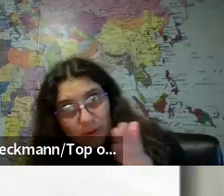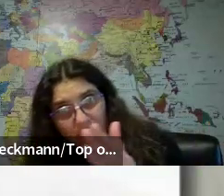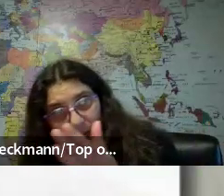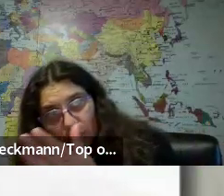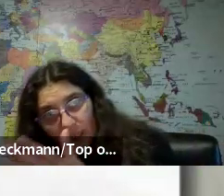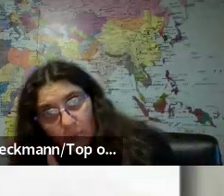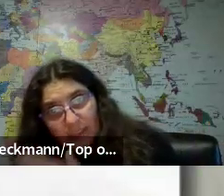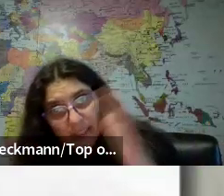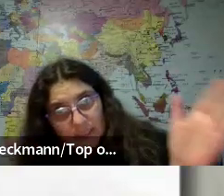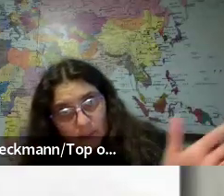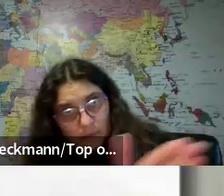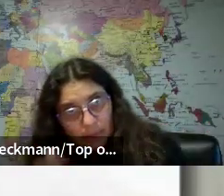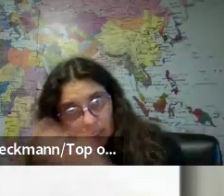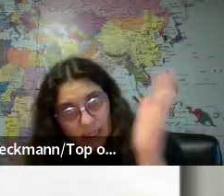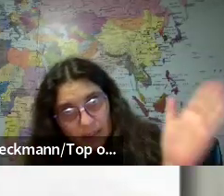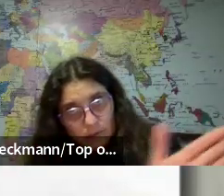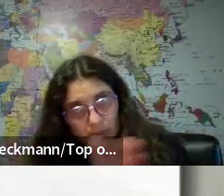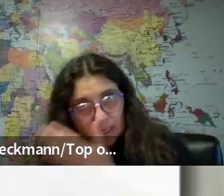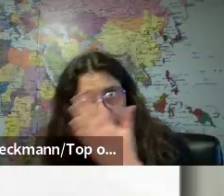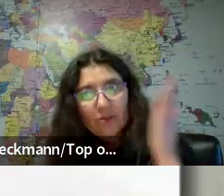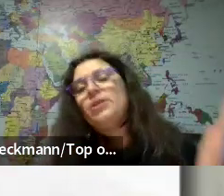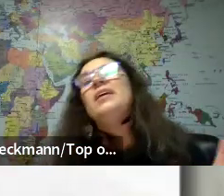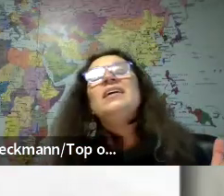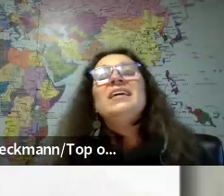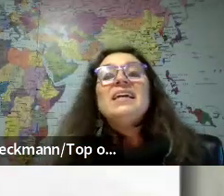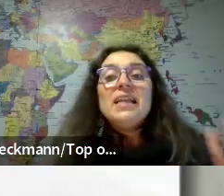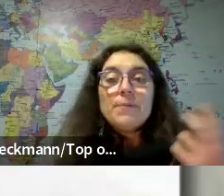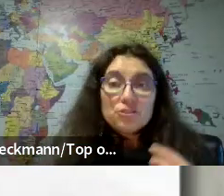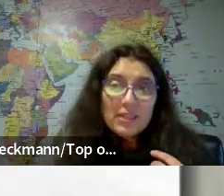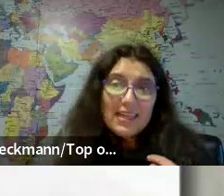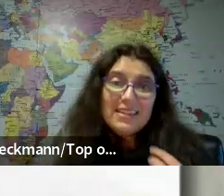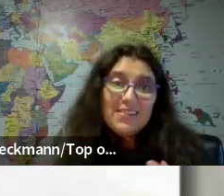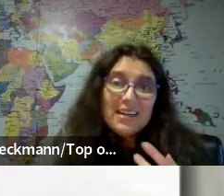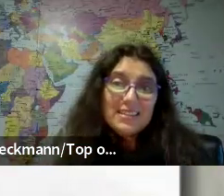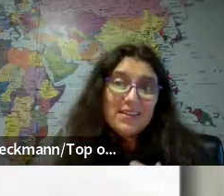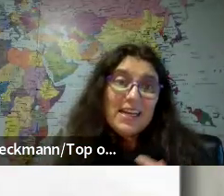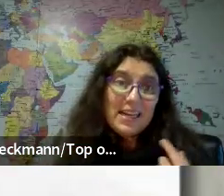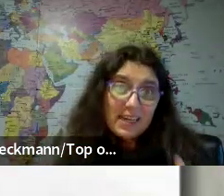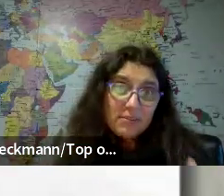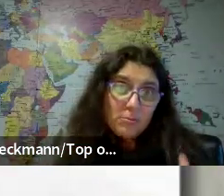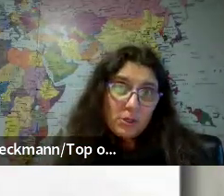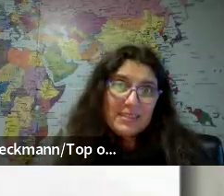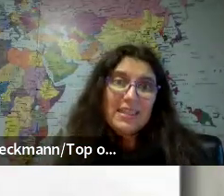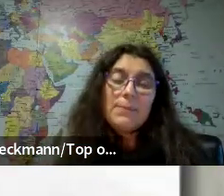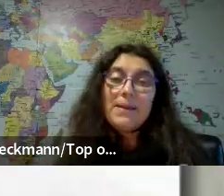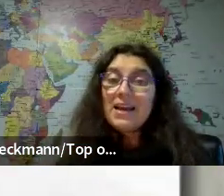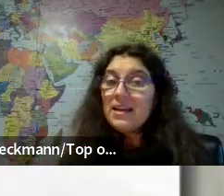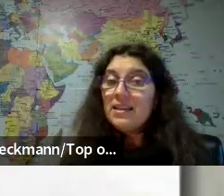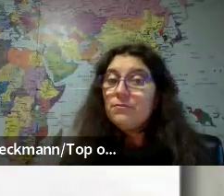banda móvil a un ritmo establecido. Vienen llegando cajas de bombones. La persona debe recibir la caja de bombones y pegarle